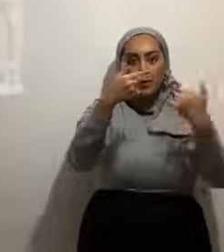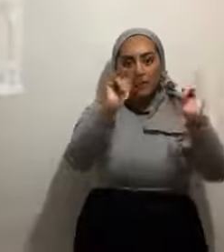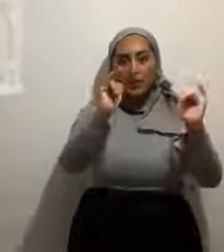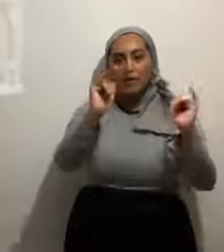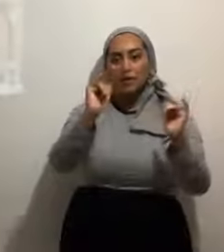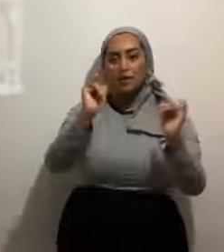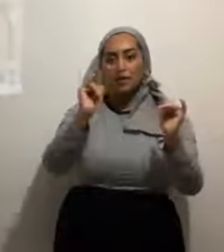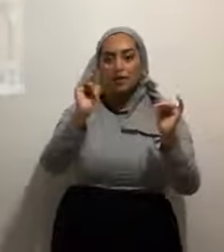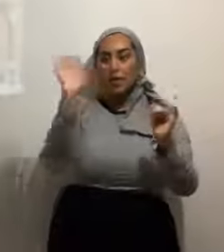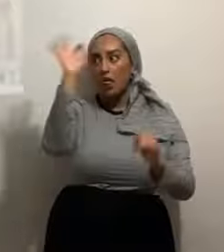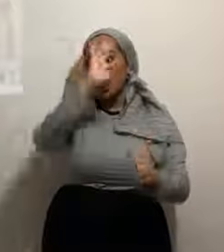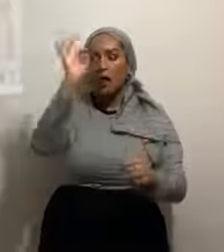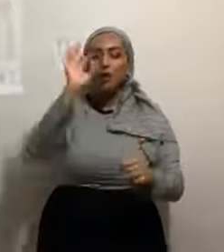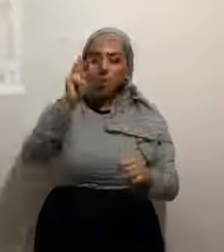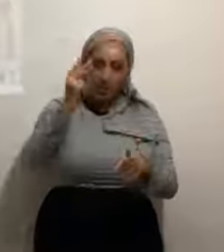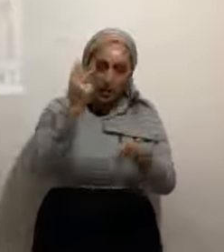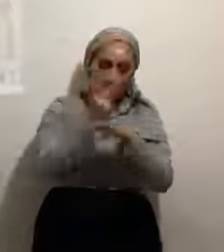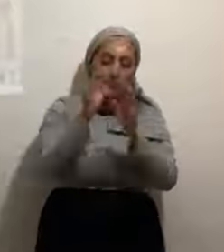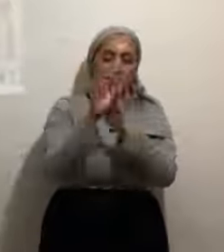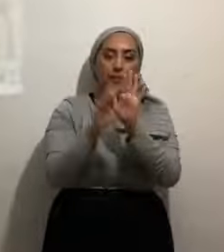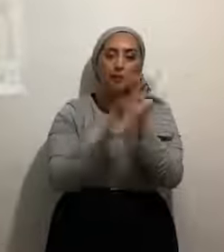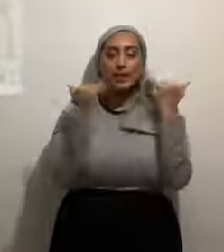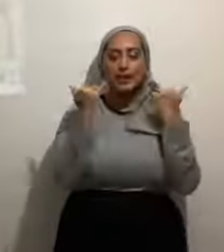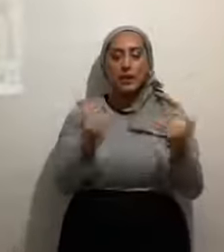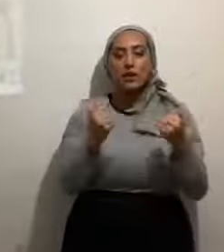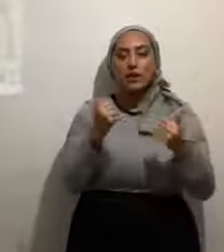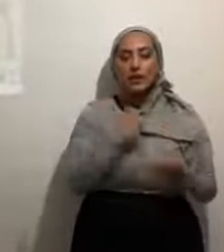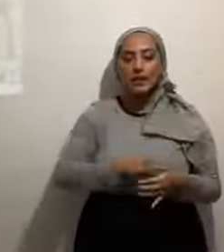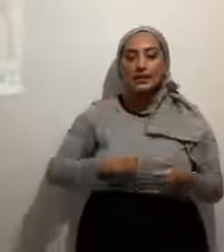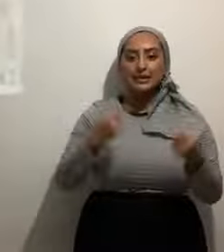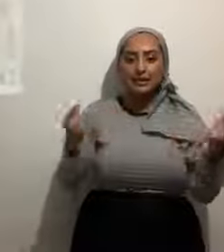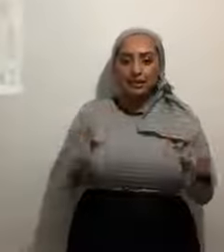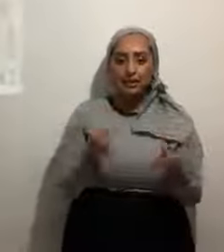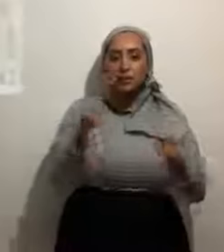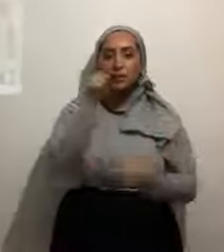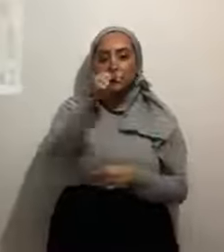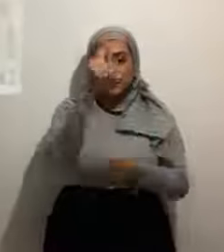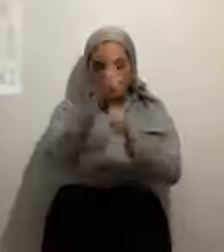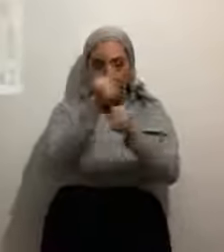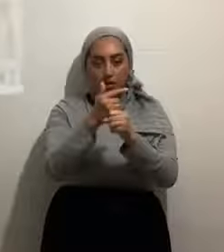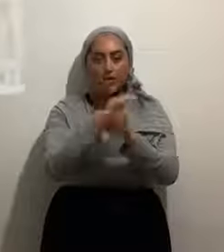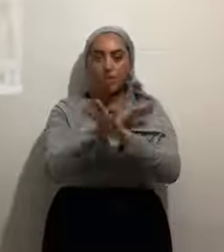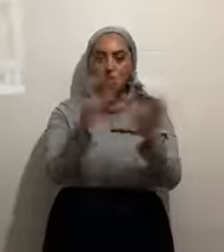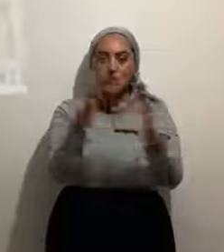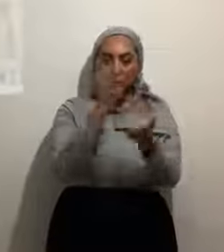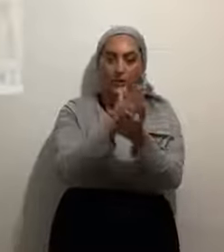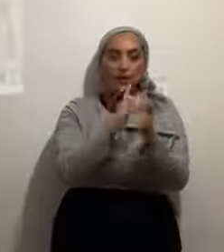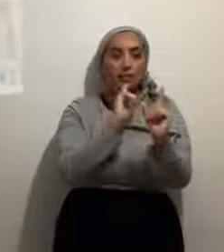una vez, guarda los mandamientos, arrepiéntete de tus pecados. Y tú que eres hermano, ya no seas tan chismoso y no te metas donde no te